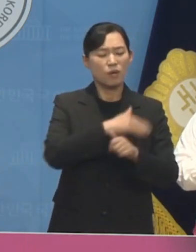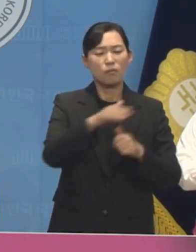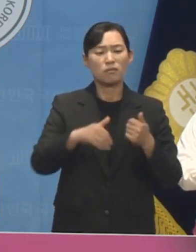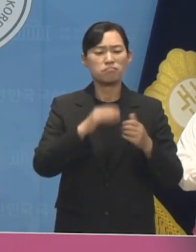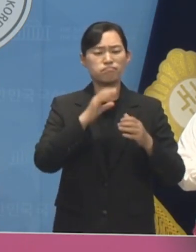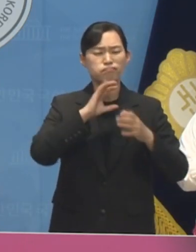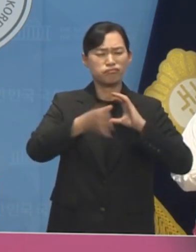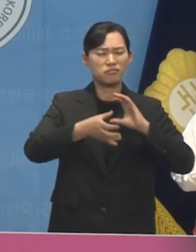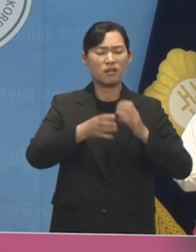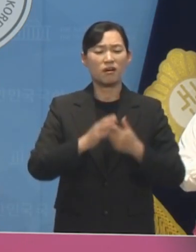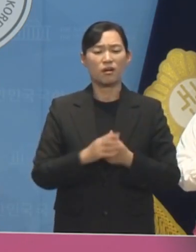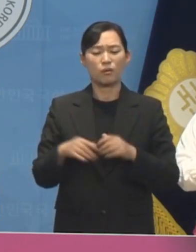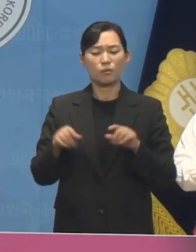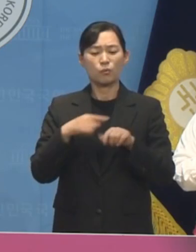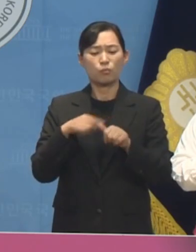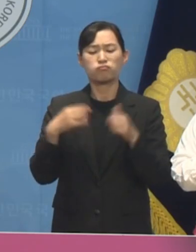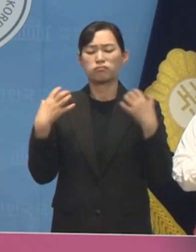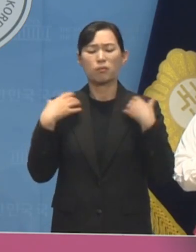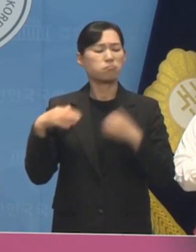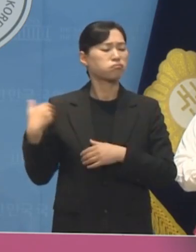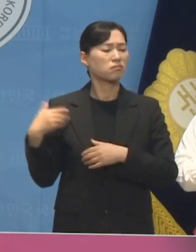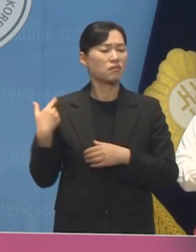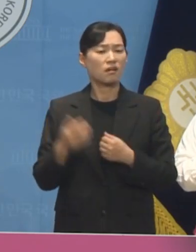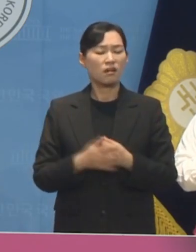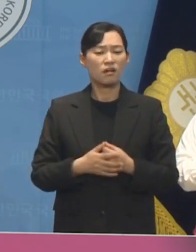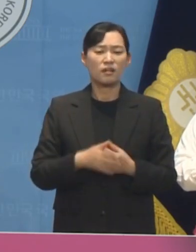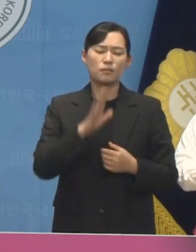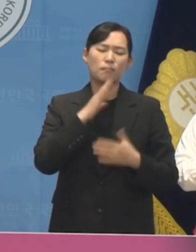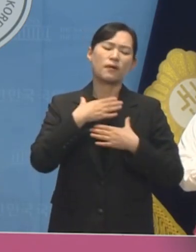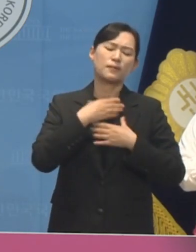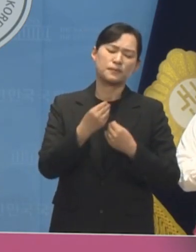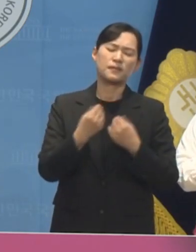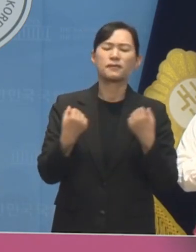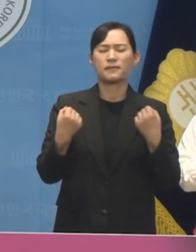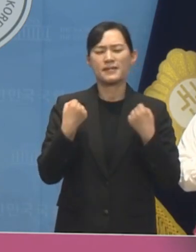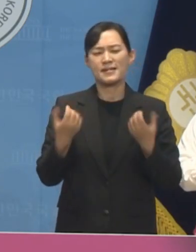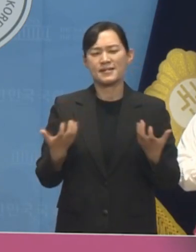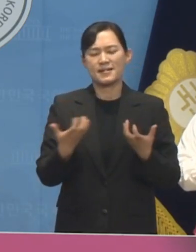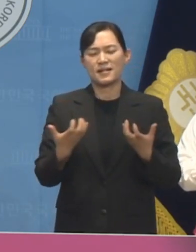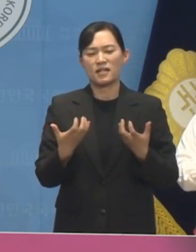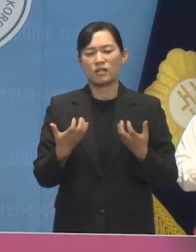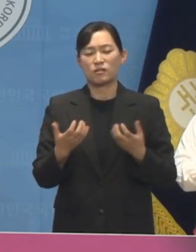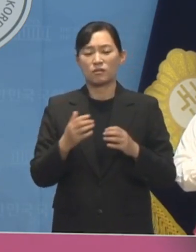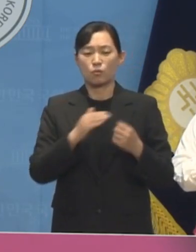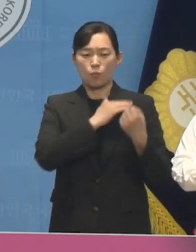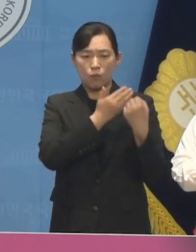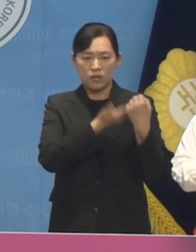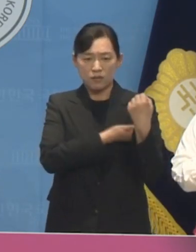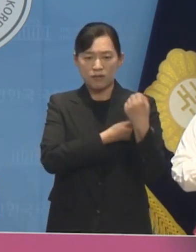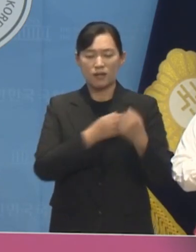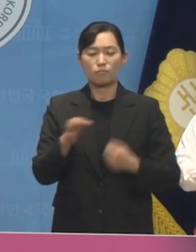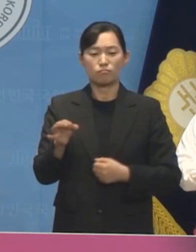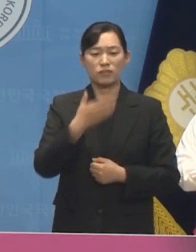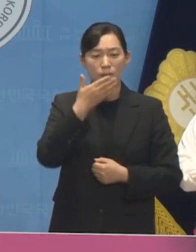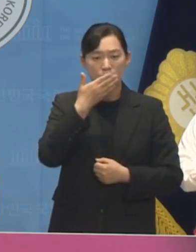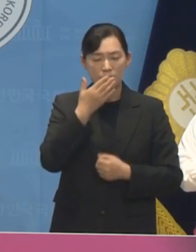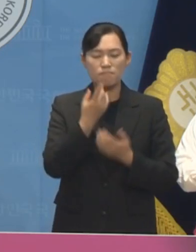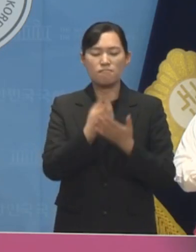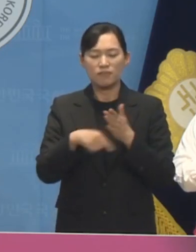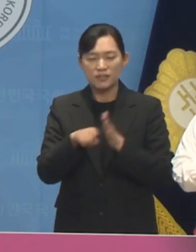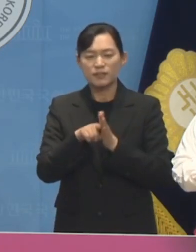불통으로 교육청은 나몰라라 합니다. 저희는 안전하고 건강하게 일할 노동자의 권리와 무상급식을 지키기